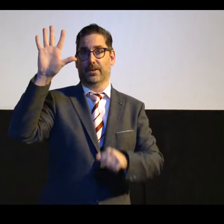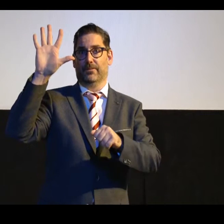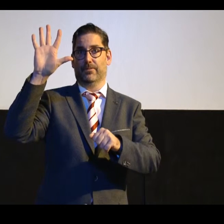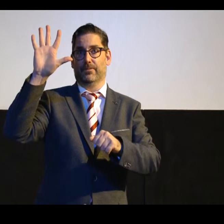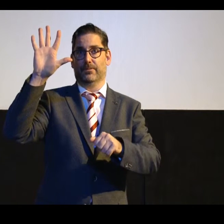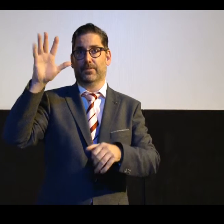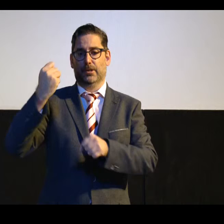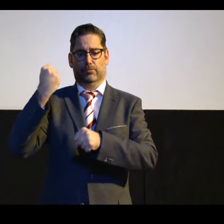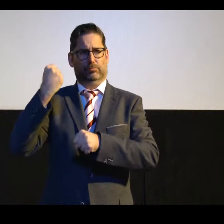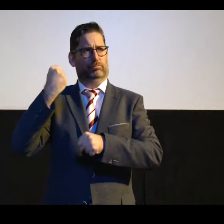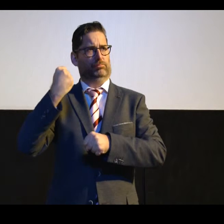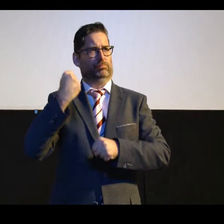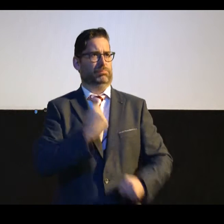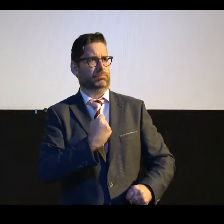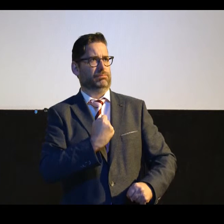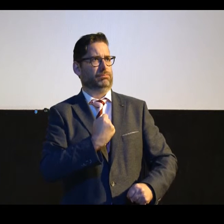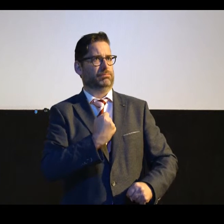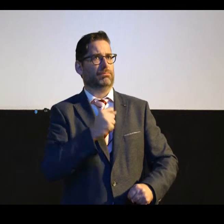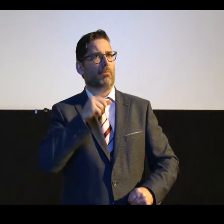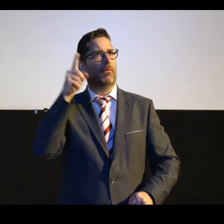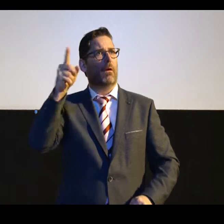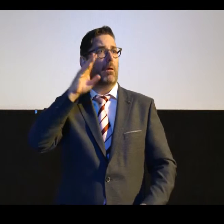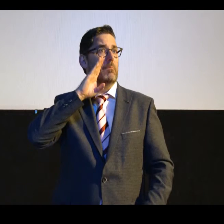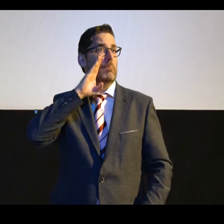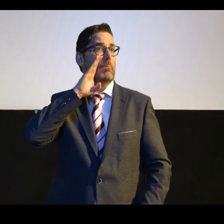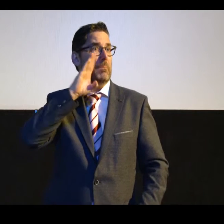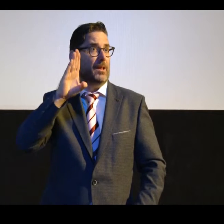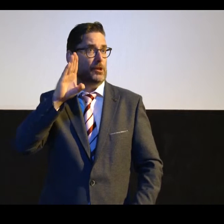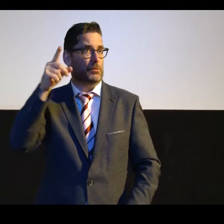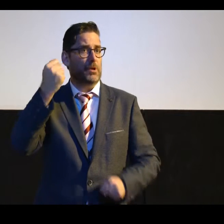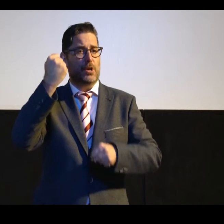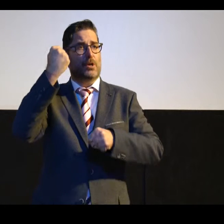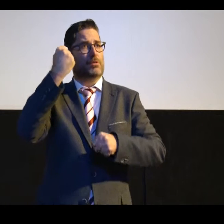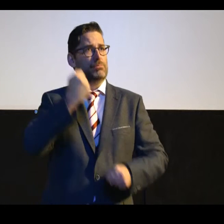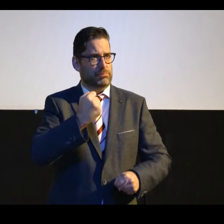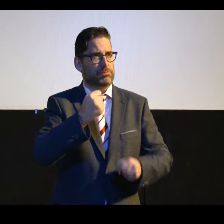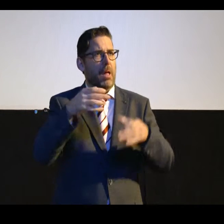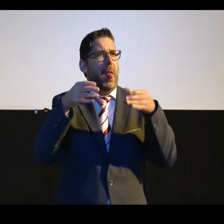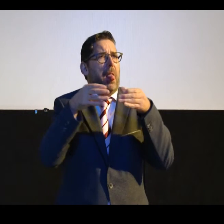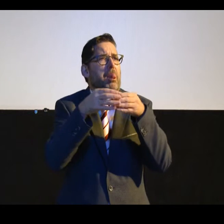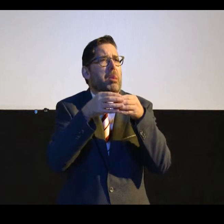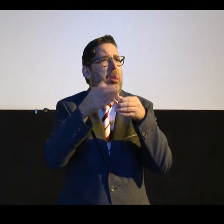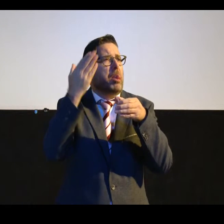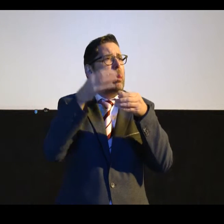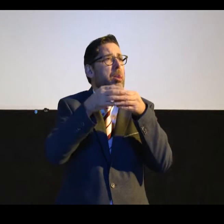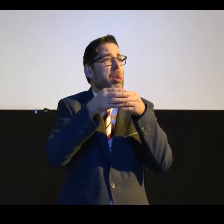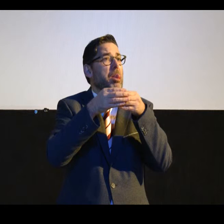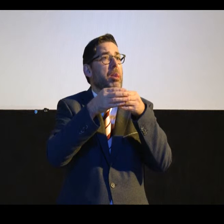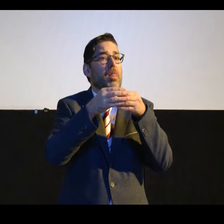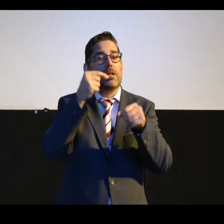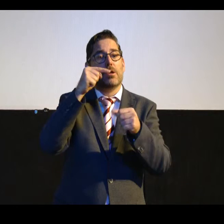La EUD se funda en 1985. Ahí comienza nuestra andadura en Bélgica.